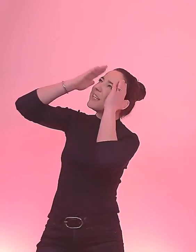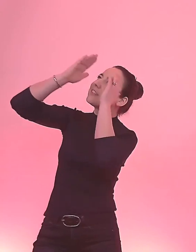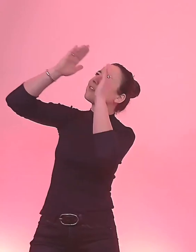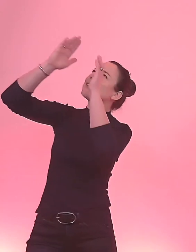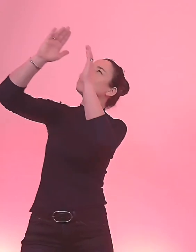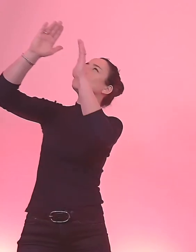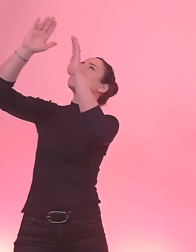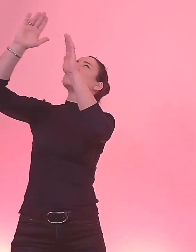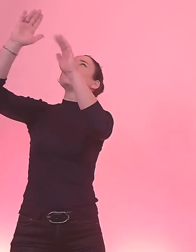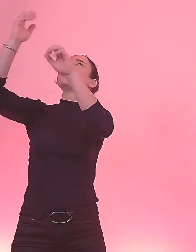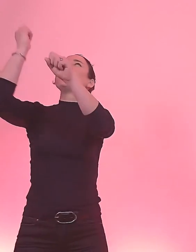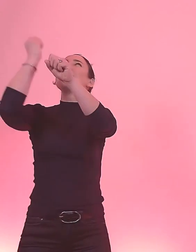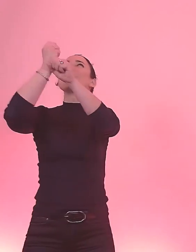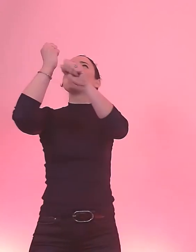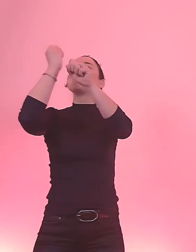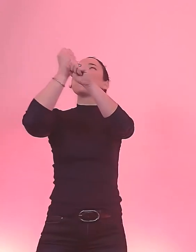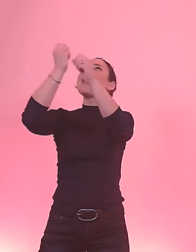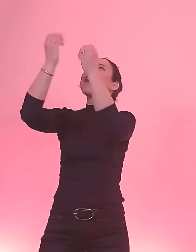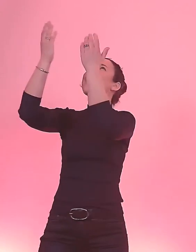heb jij het geld